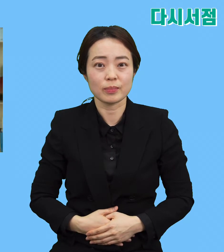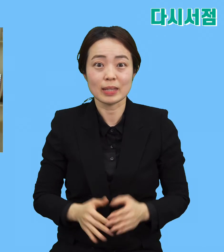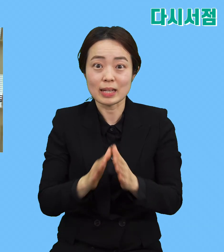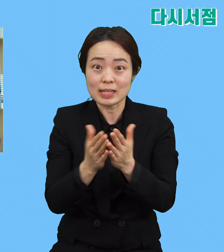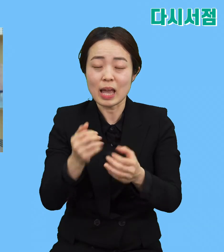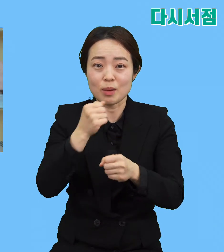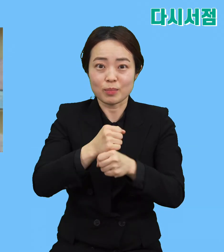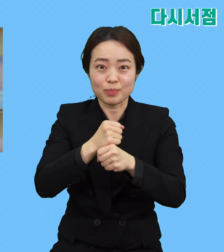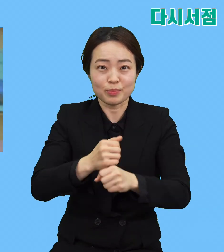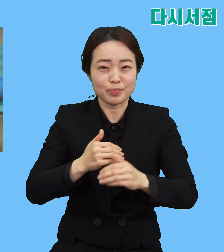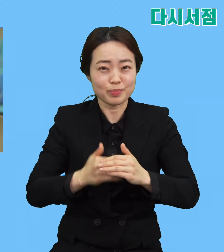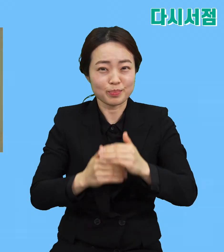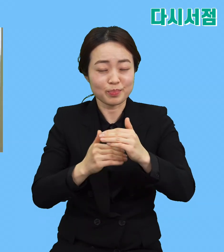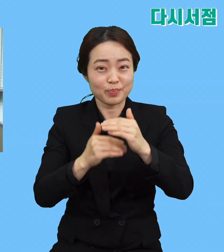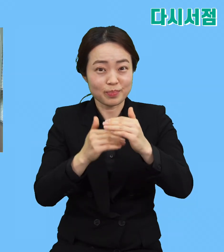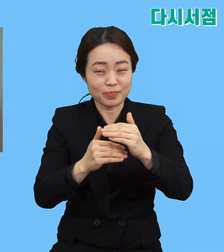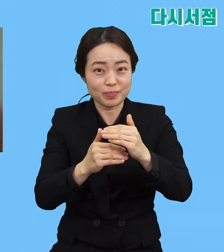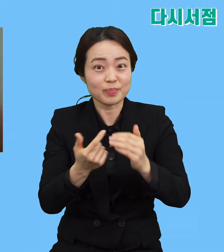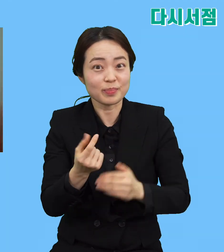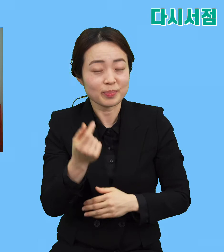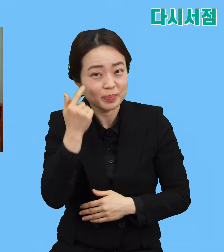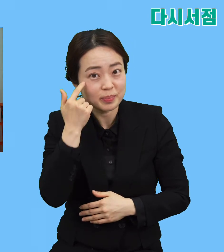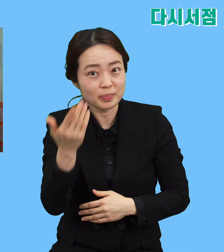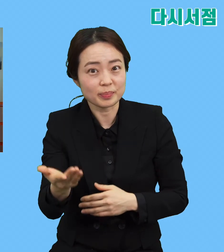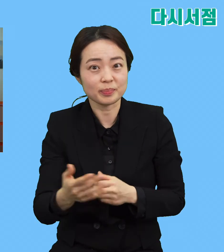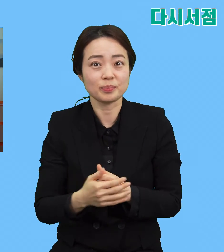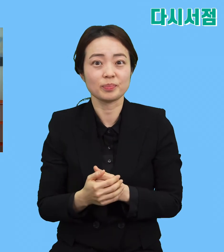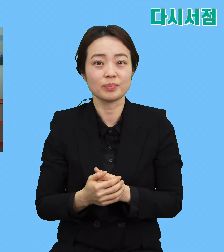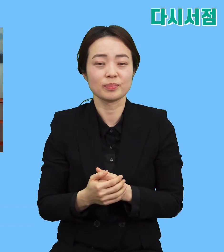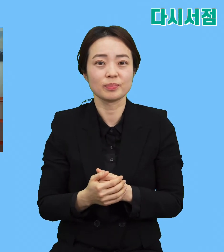점점 책이 가까워지고 있는 것 같지 않나요?